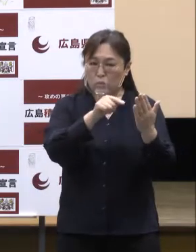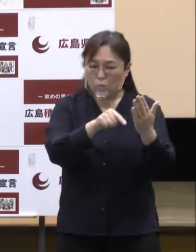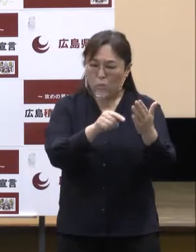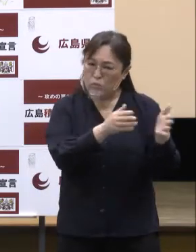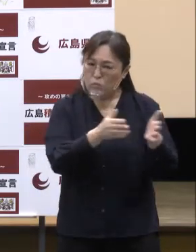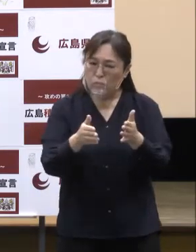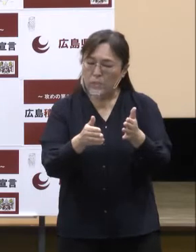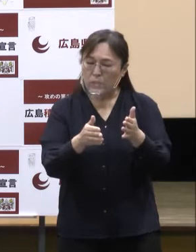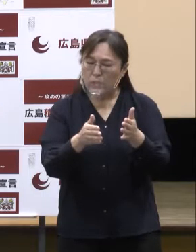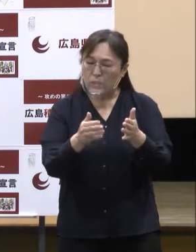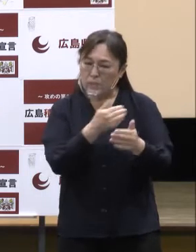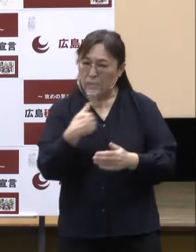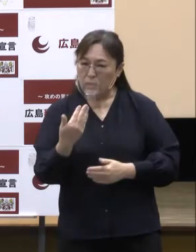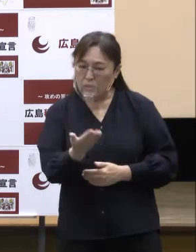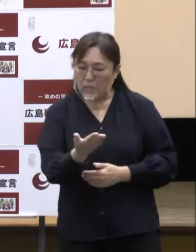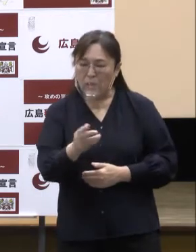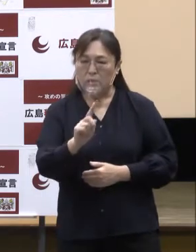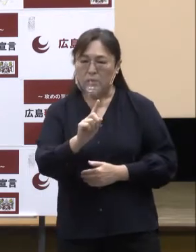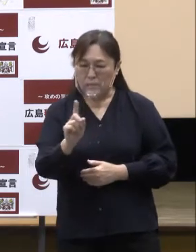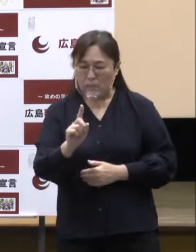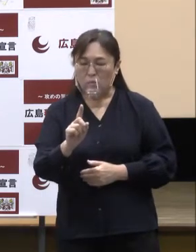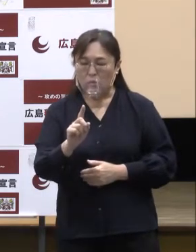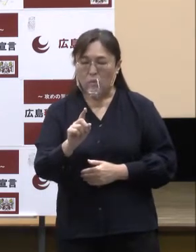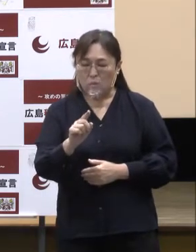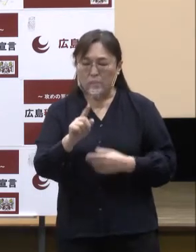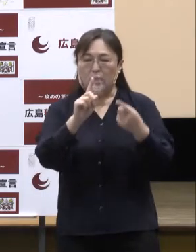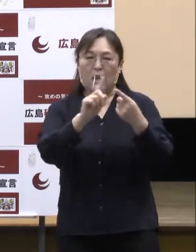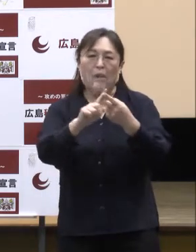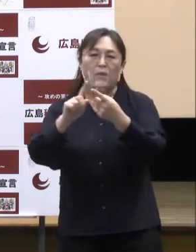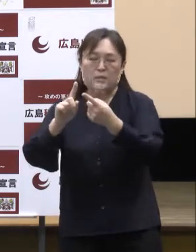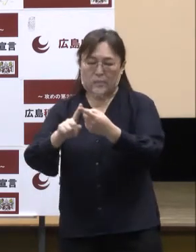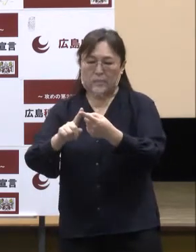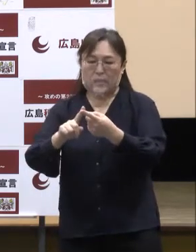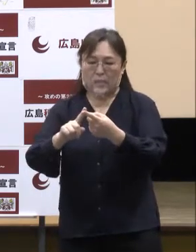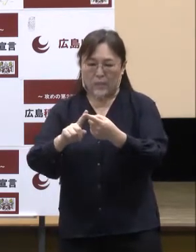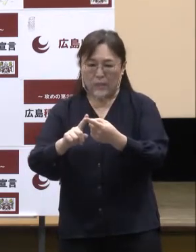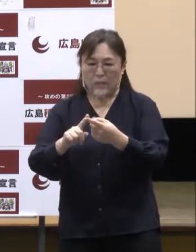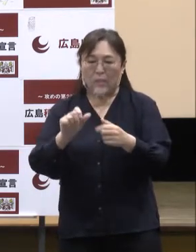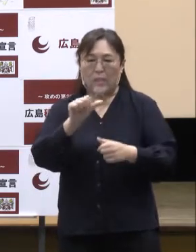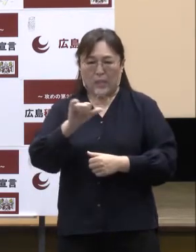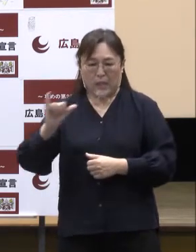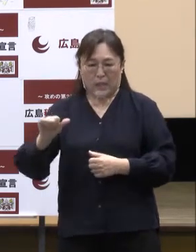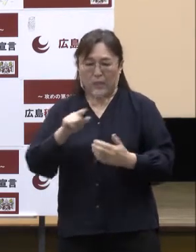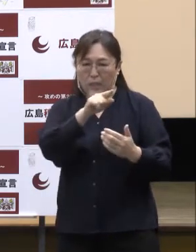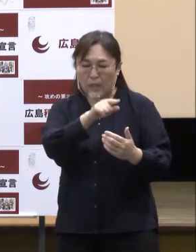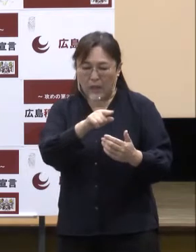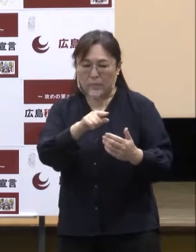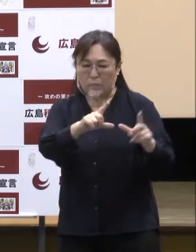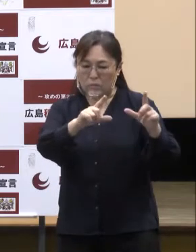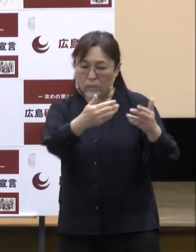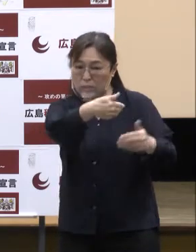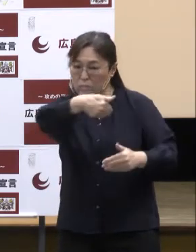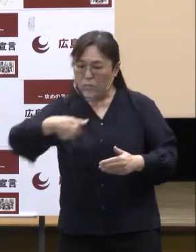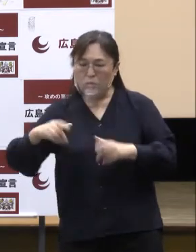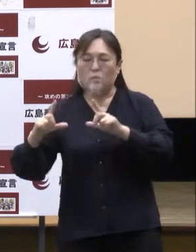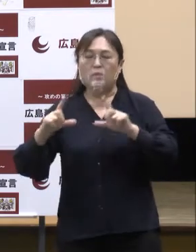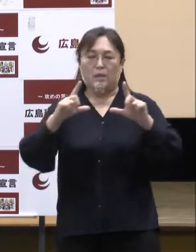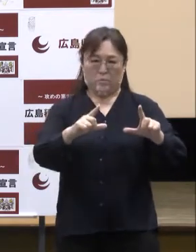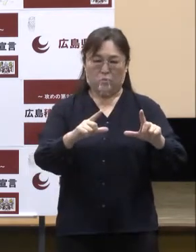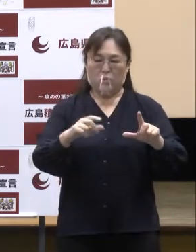ですね、そういう意味でありますけれども、それに応じて回答を出し分けたり、利用者の隠れた人数を推